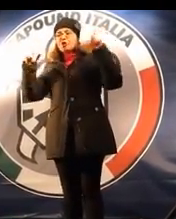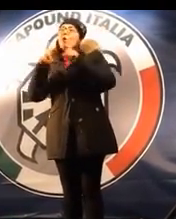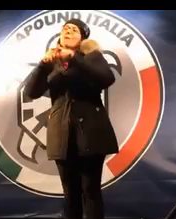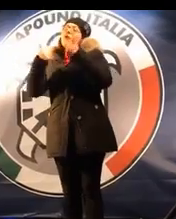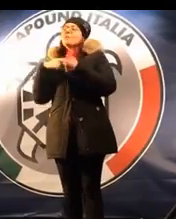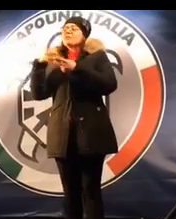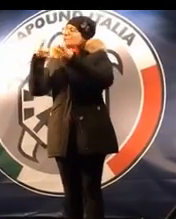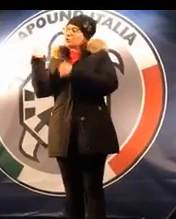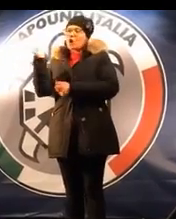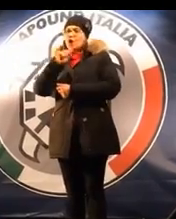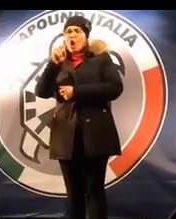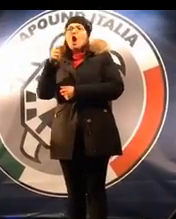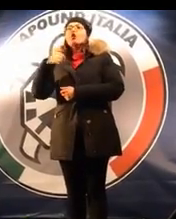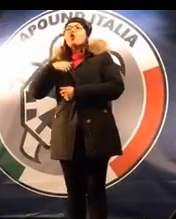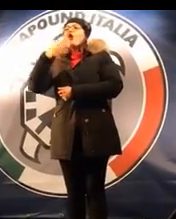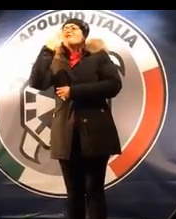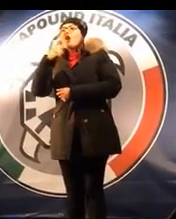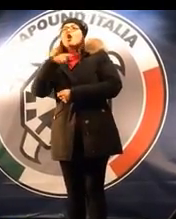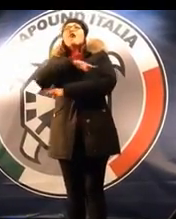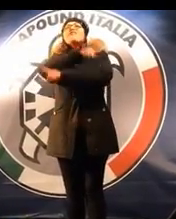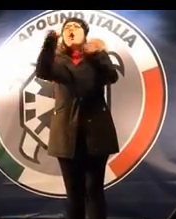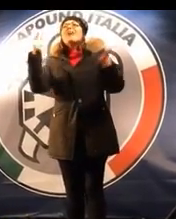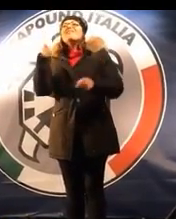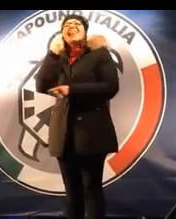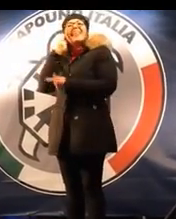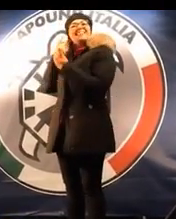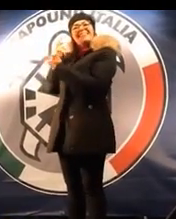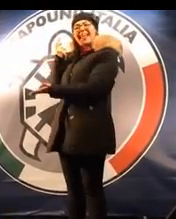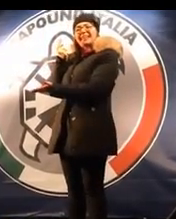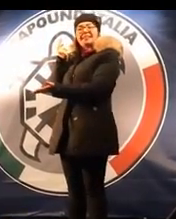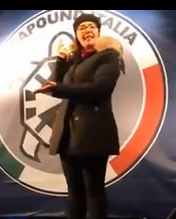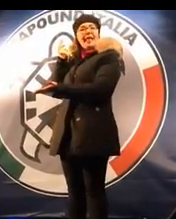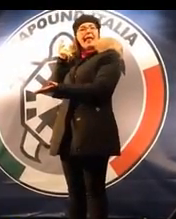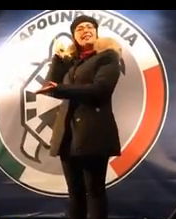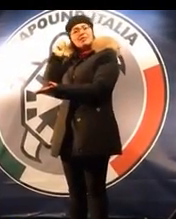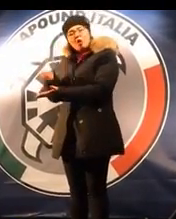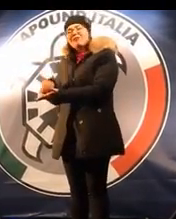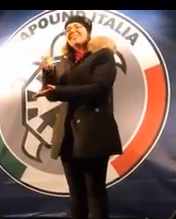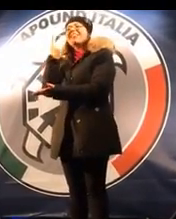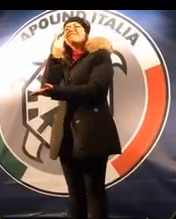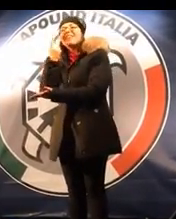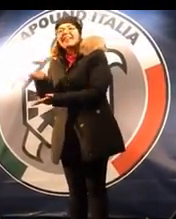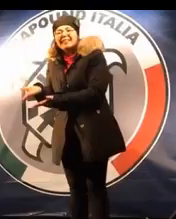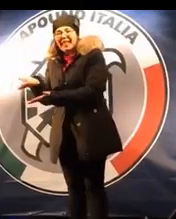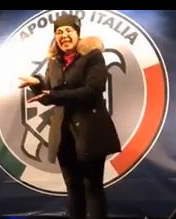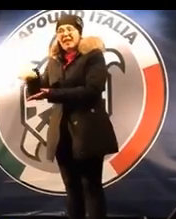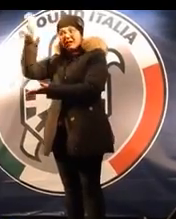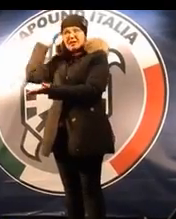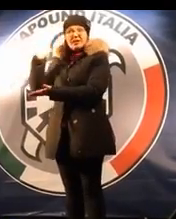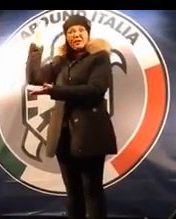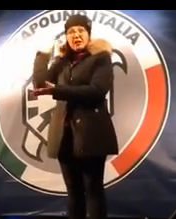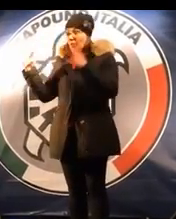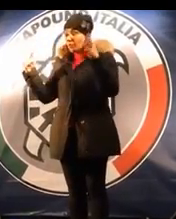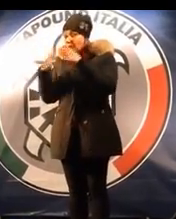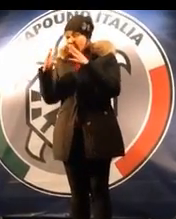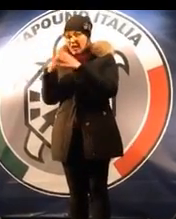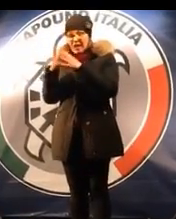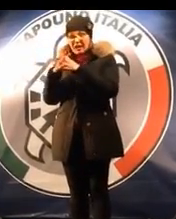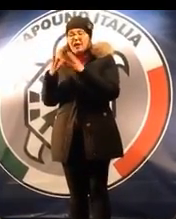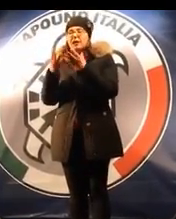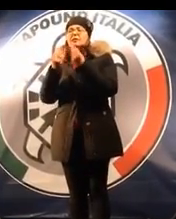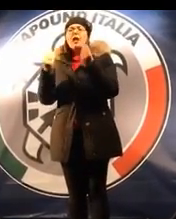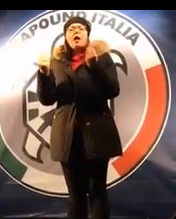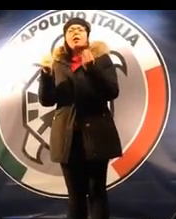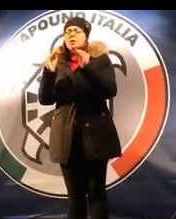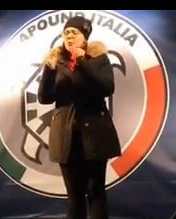di fronte agli occhi degli italiani, perché gli italiani devono sapere che In quella guerra tanti ragazzi si sono messi lo zaino